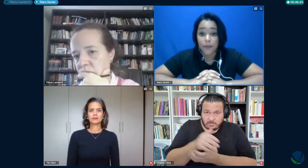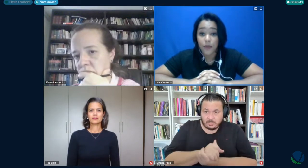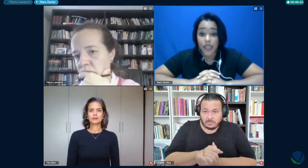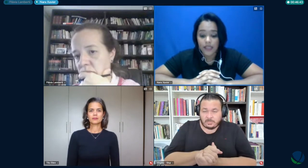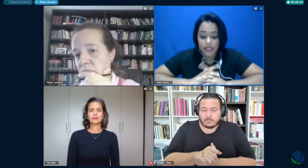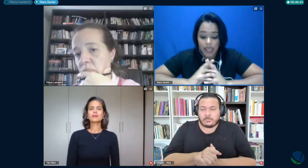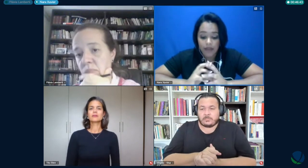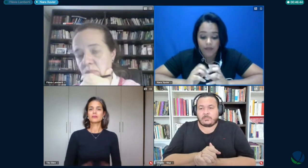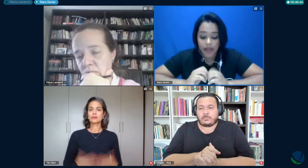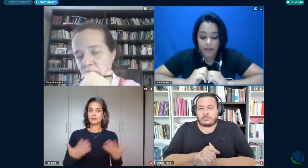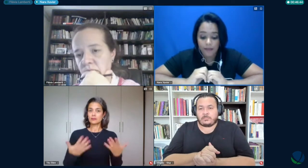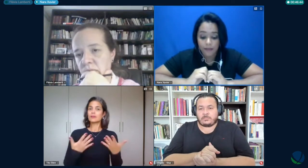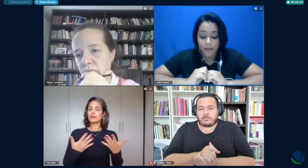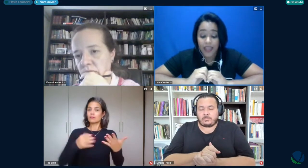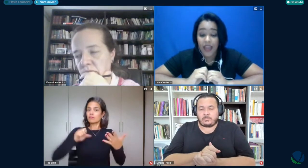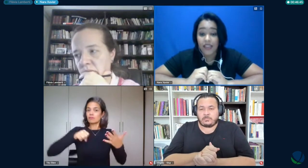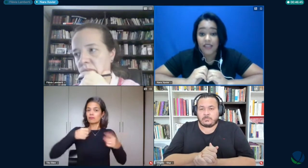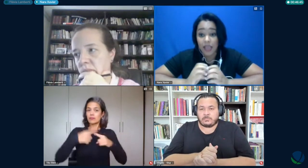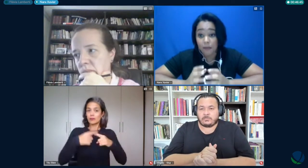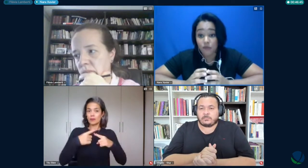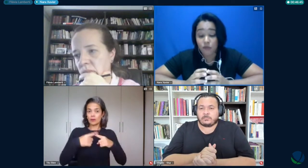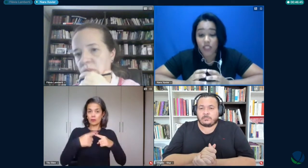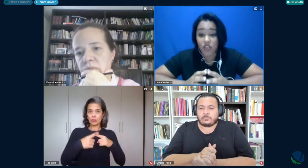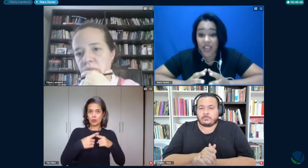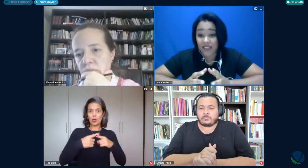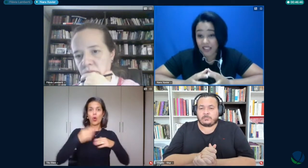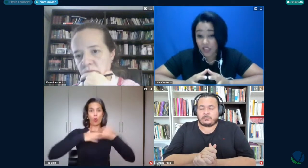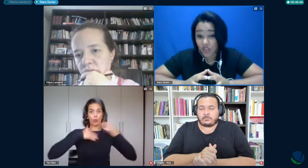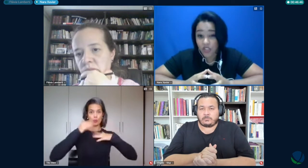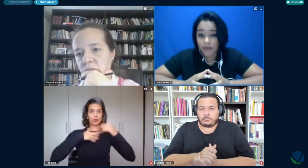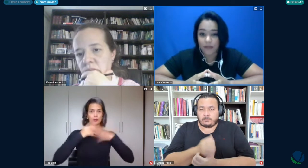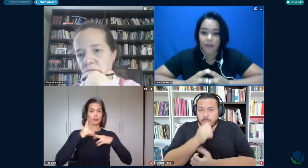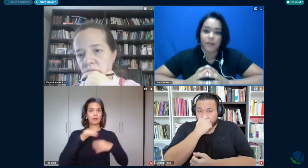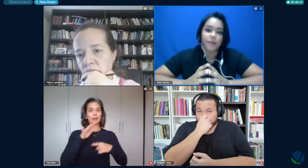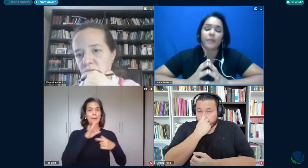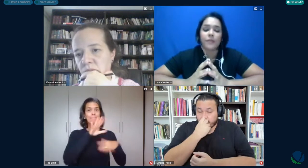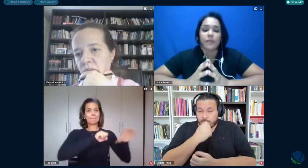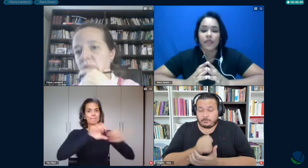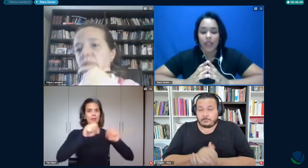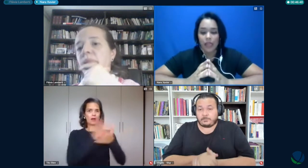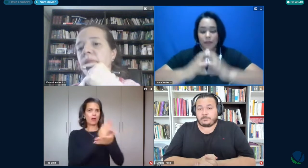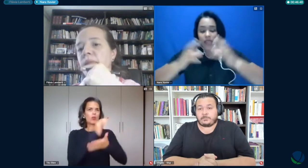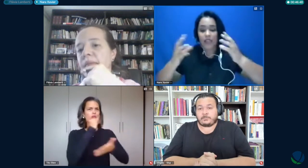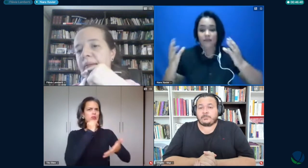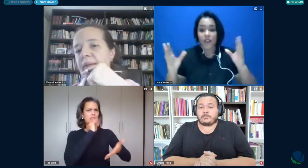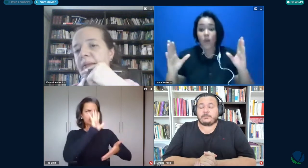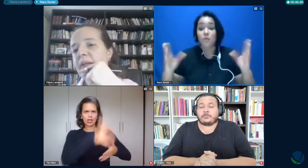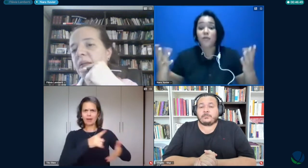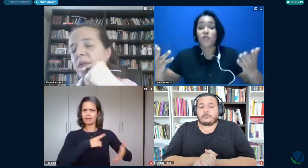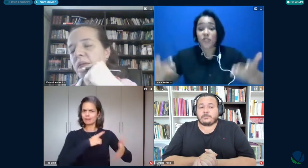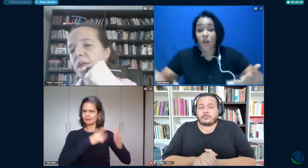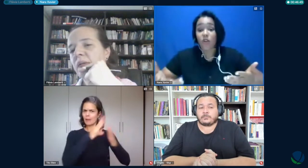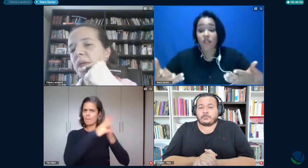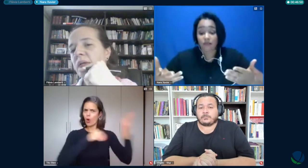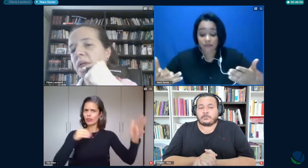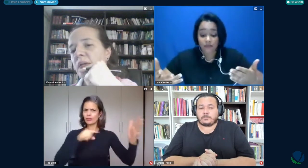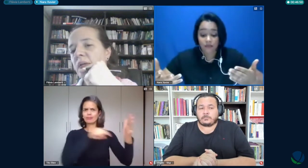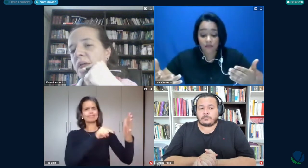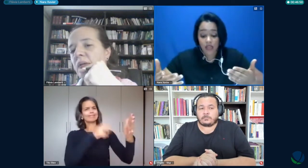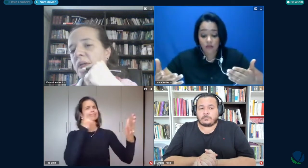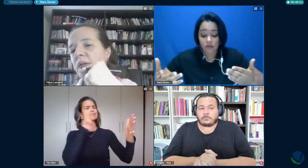É porque, assim, ele vai pegar exemplos do que já existe... Né, para ele ver como